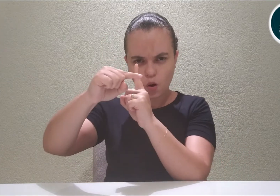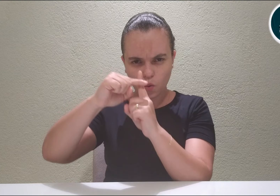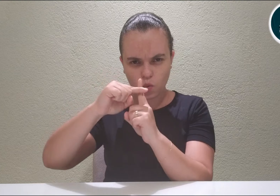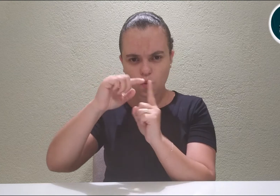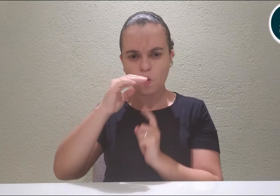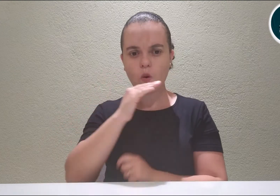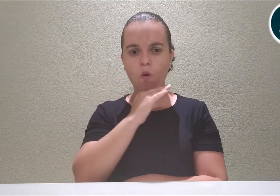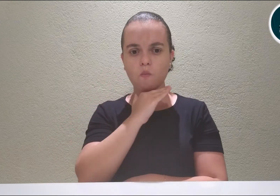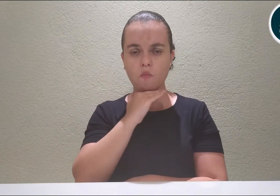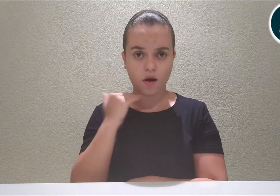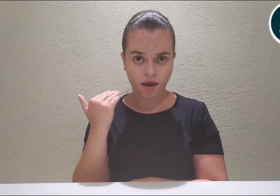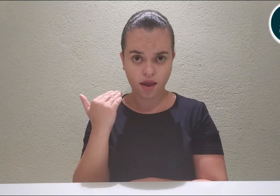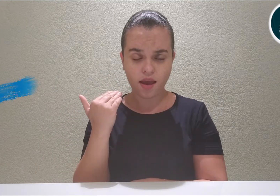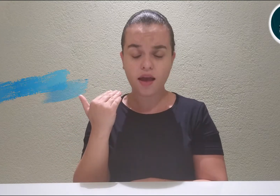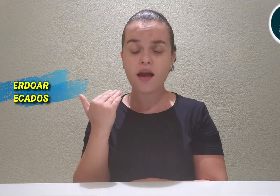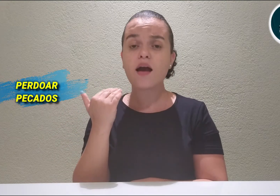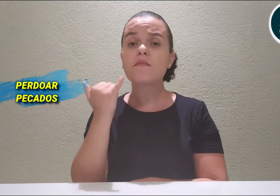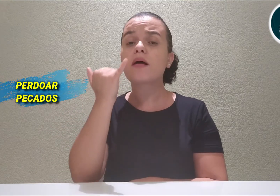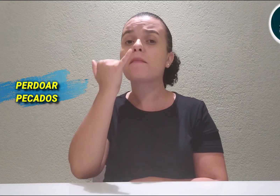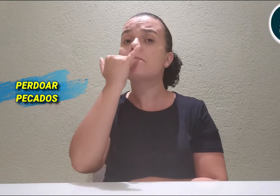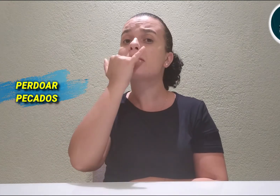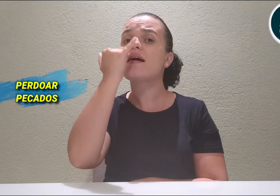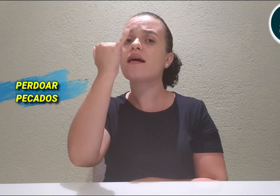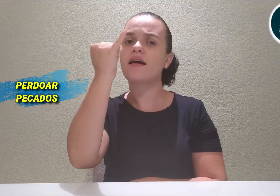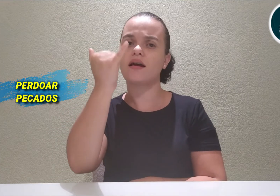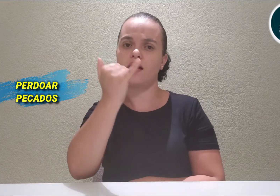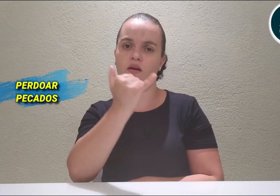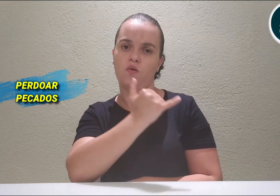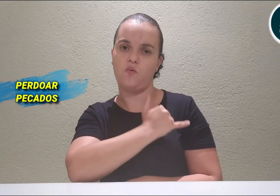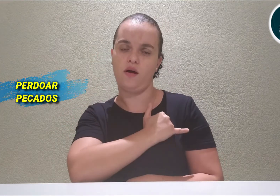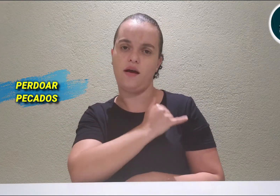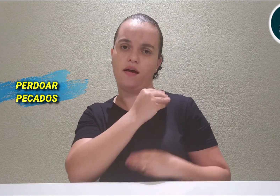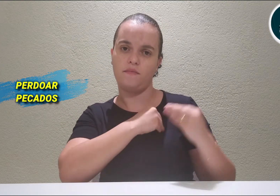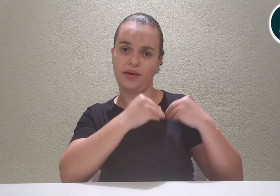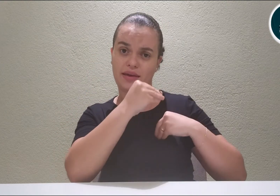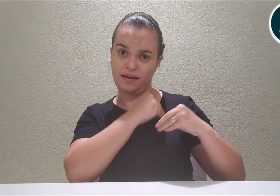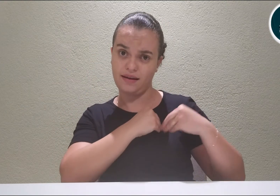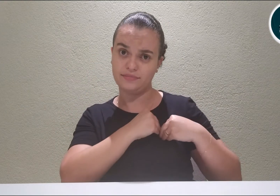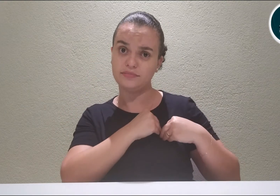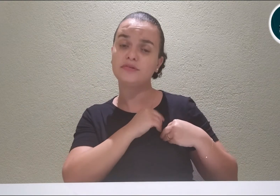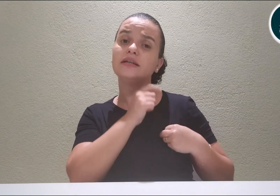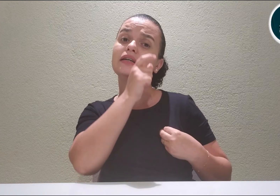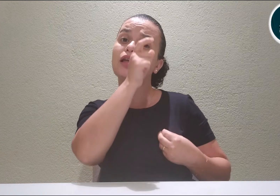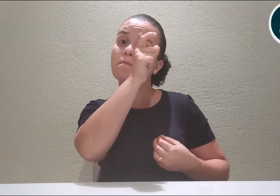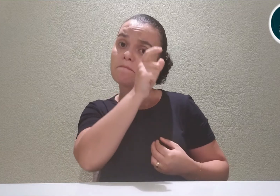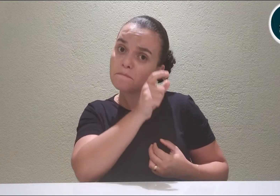pecados, é crer que Cristo morreu na cruz para perdoá-los.